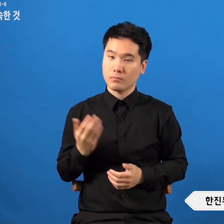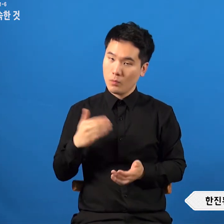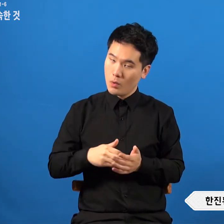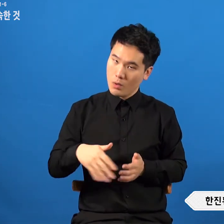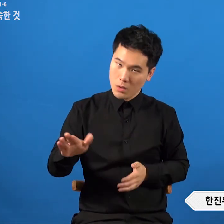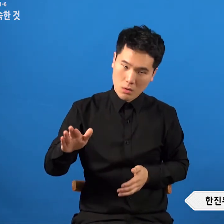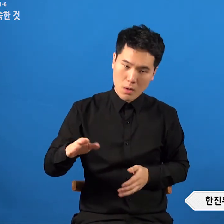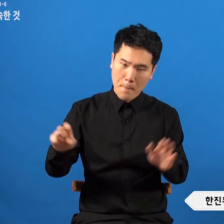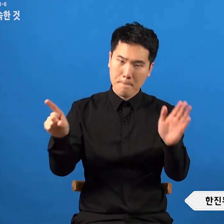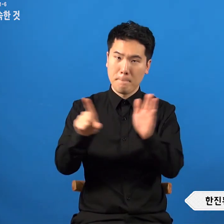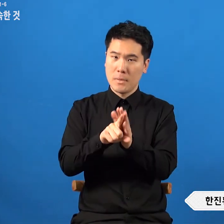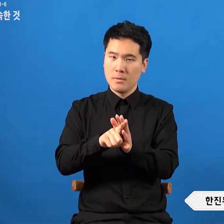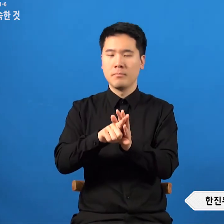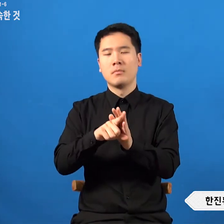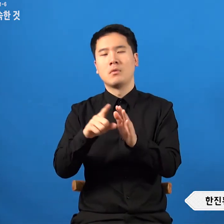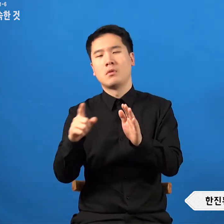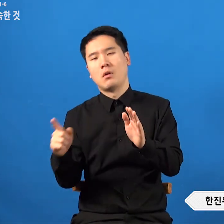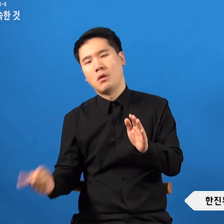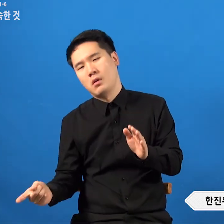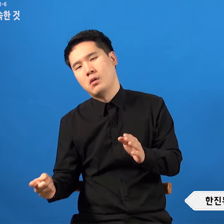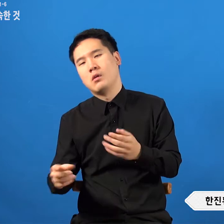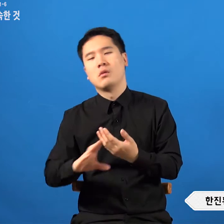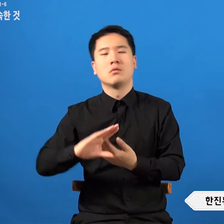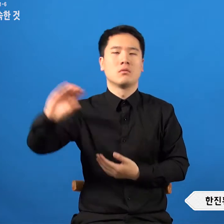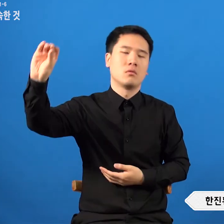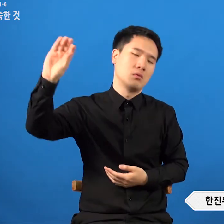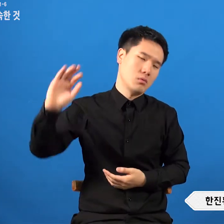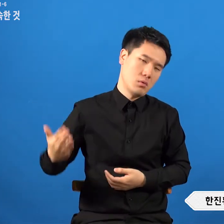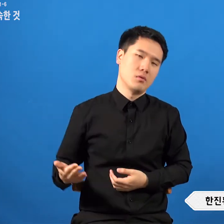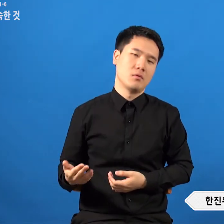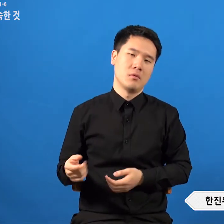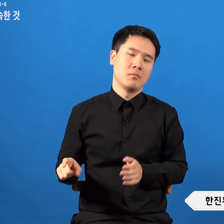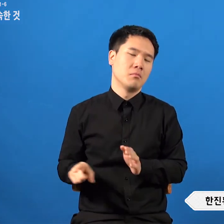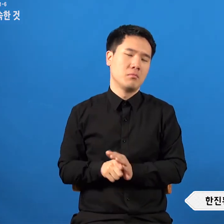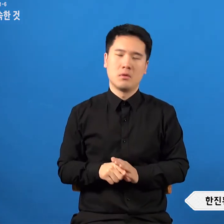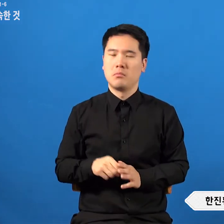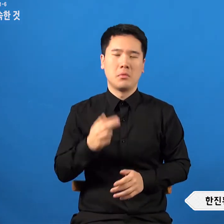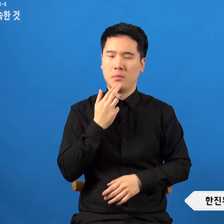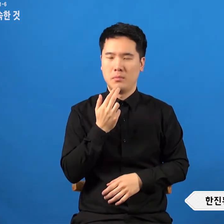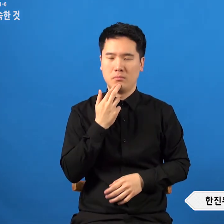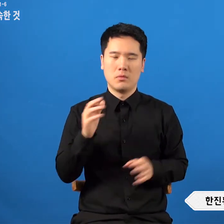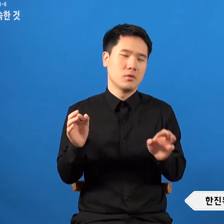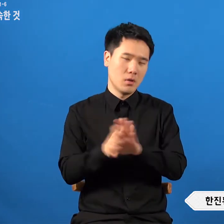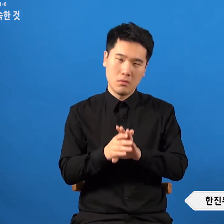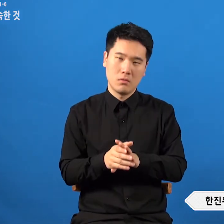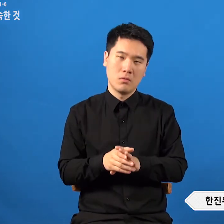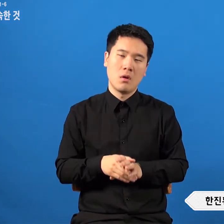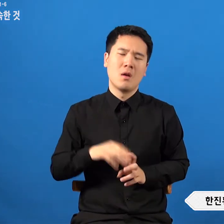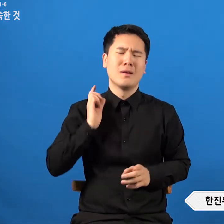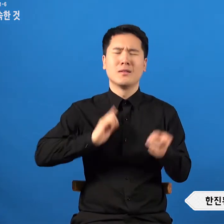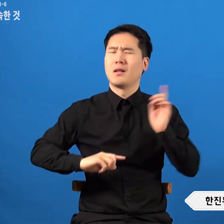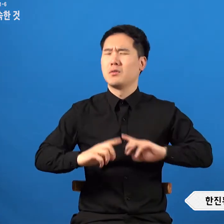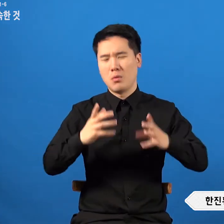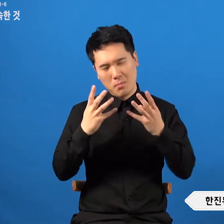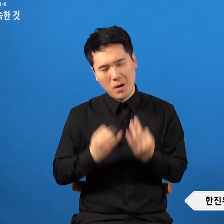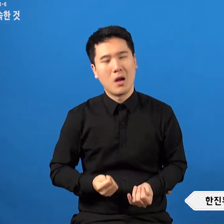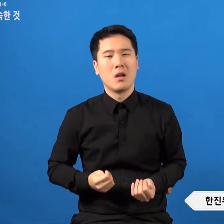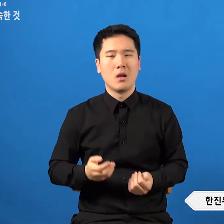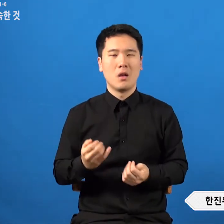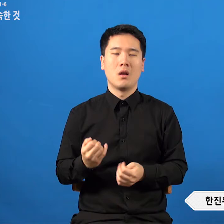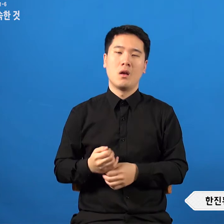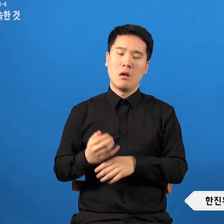이 사람이 신앙을 완전히 떠나버렸습니다. 얼마나 마음의 상처를 받고 낙심을 했던지 그냥 신앙을